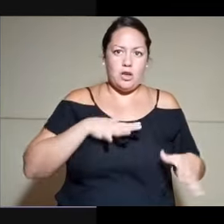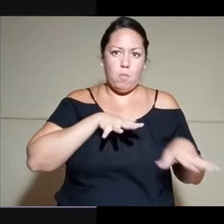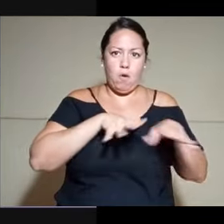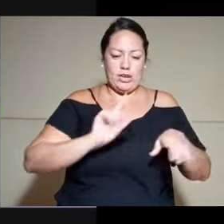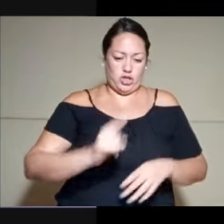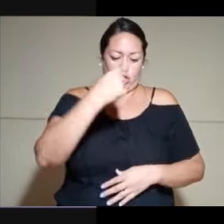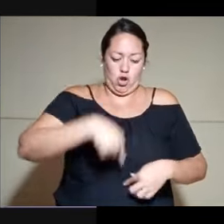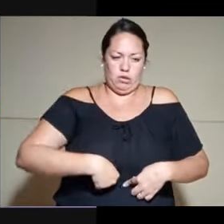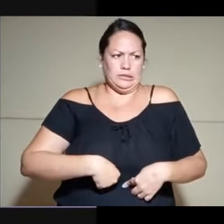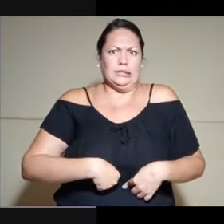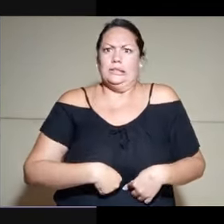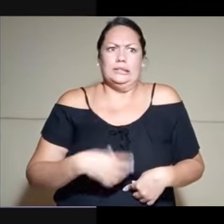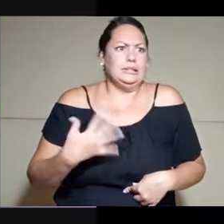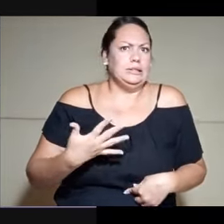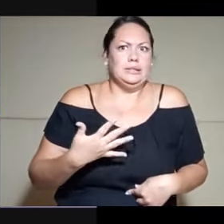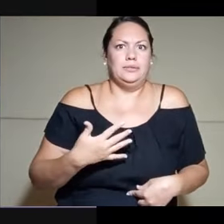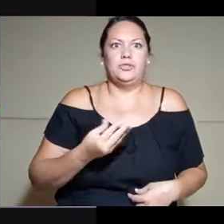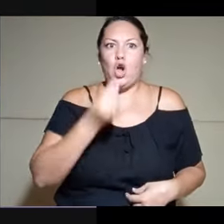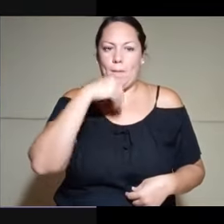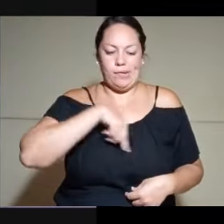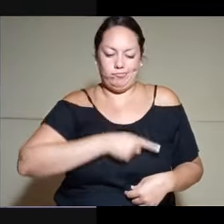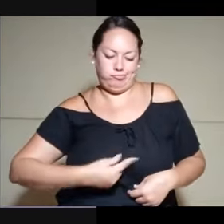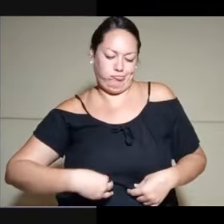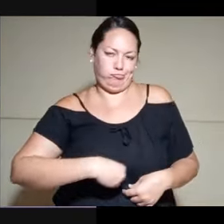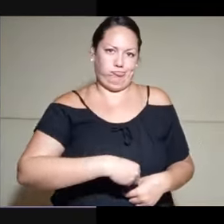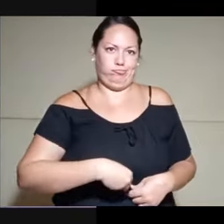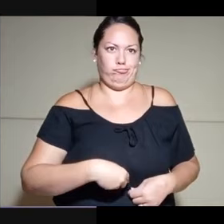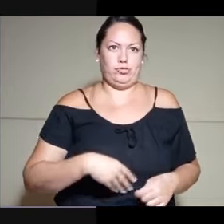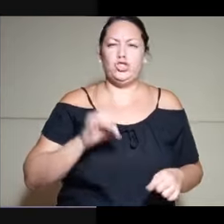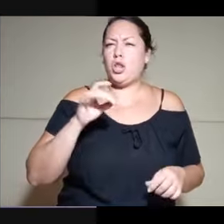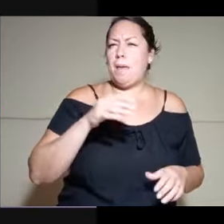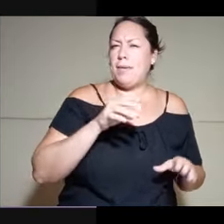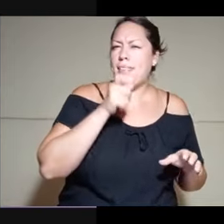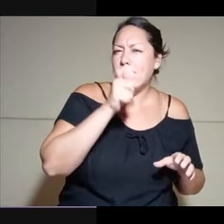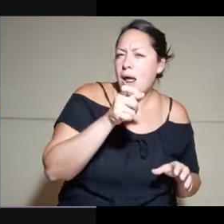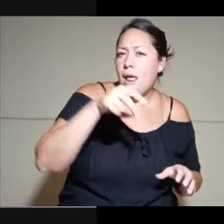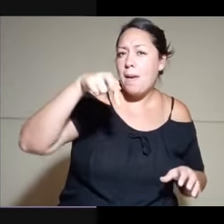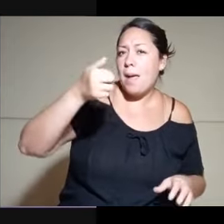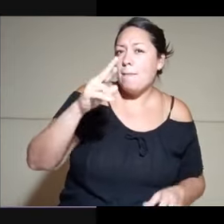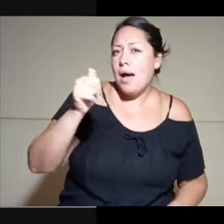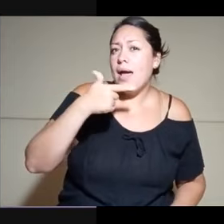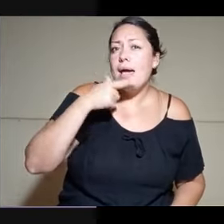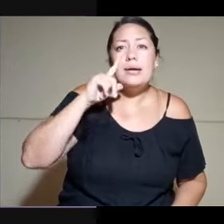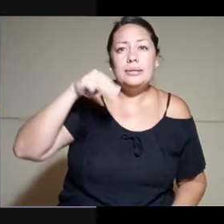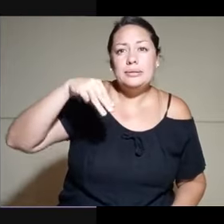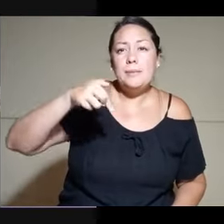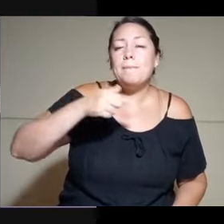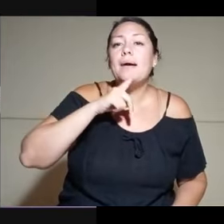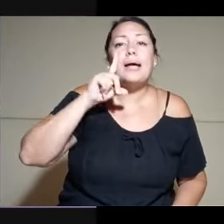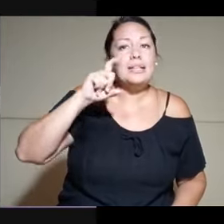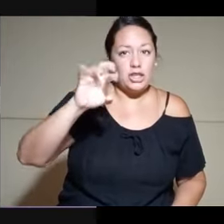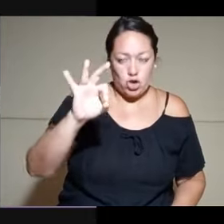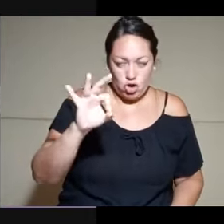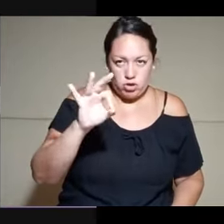decido cuando el corazón se mueve y el intestino se mueve y el esófago se mueve y la laringe se mueve. ¿Se entiende? ¿Podemos